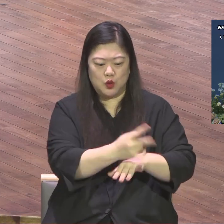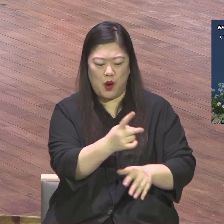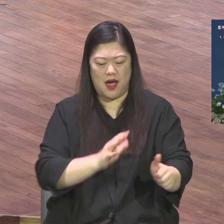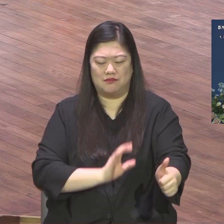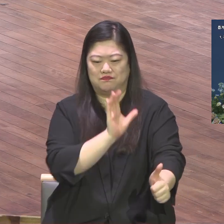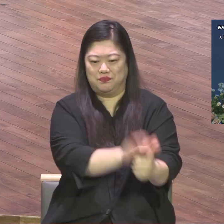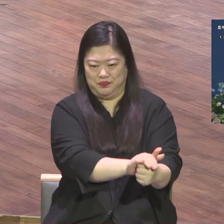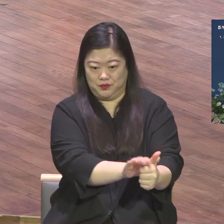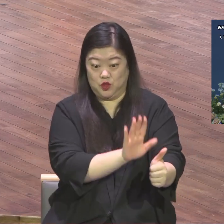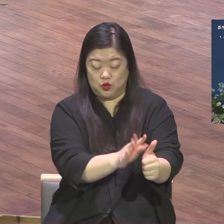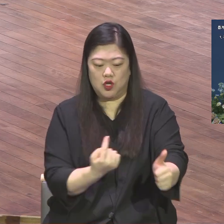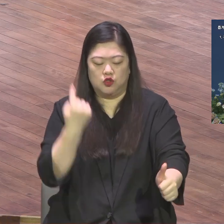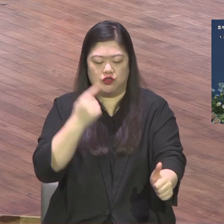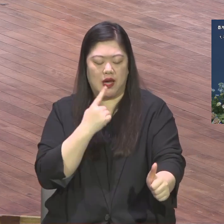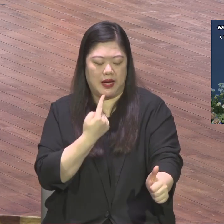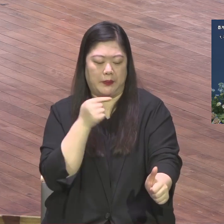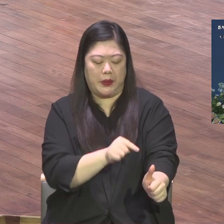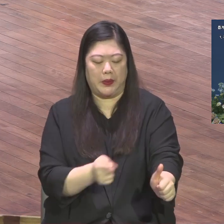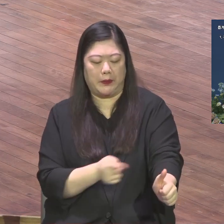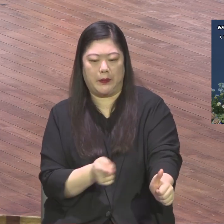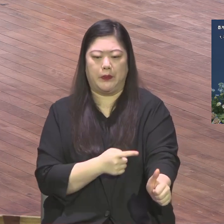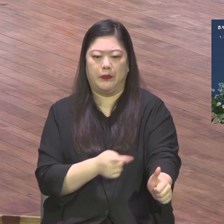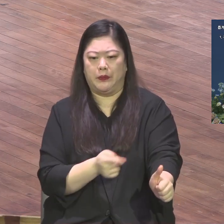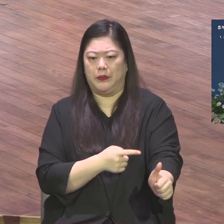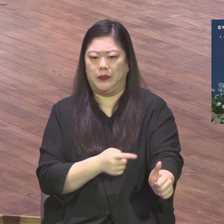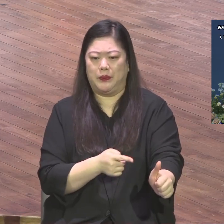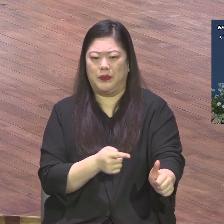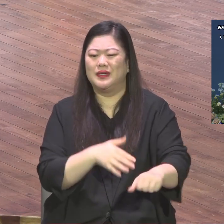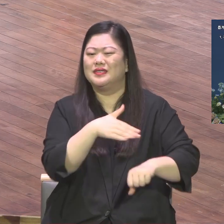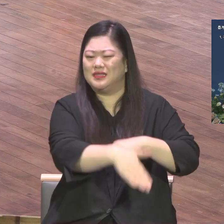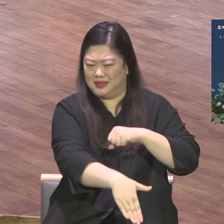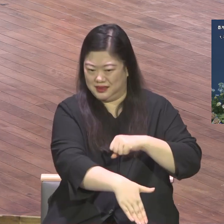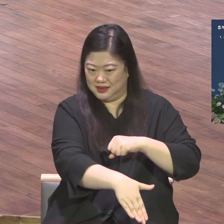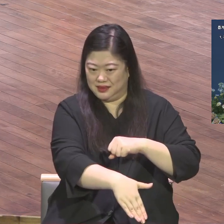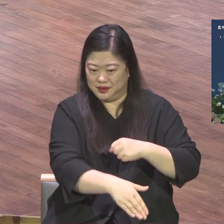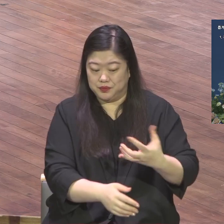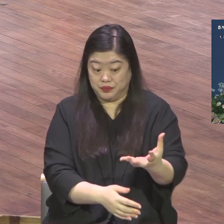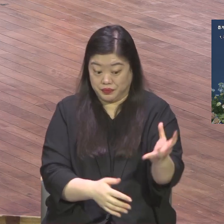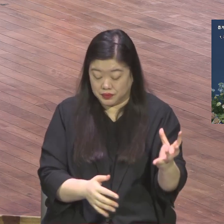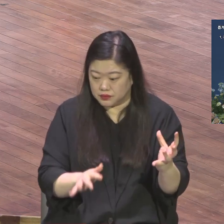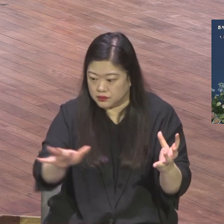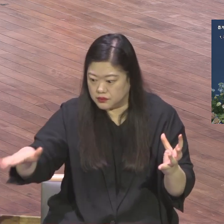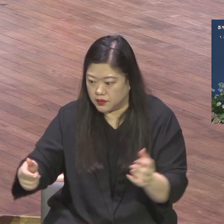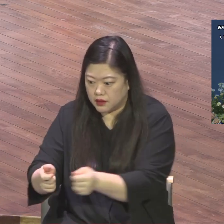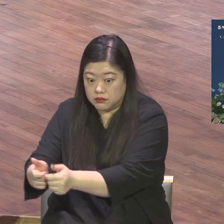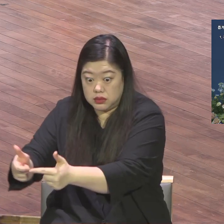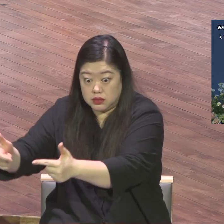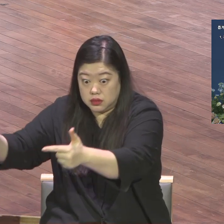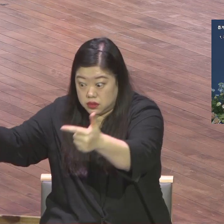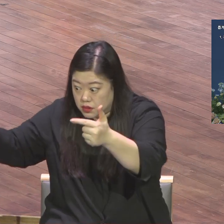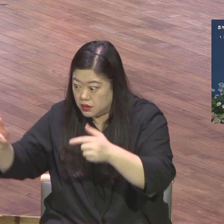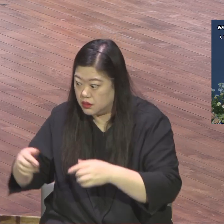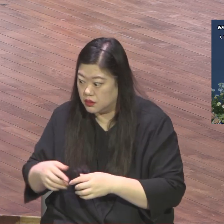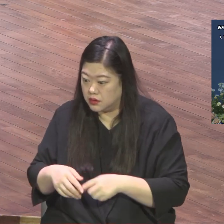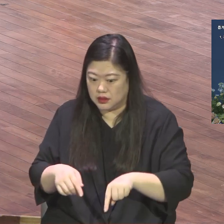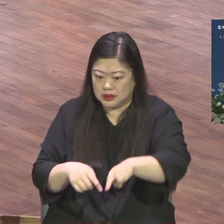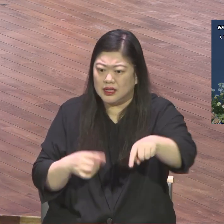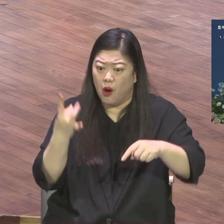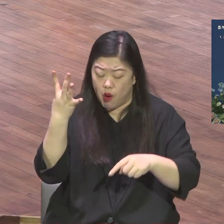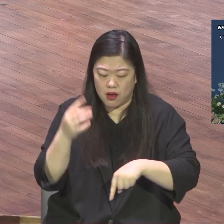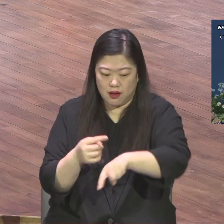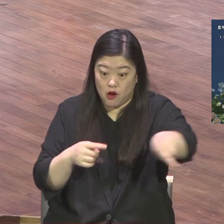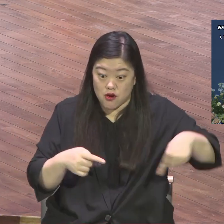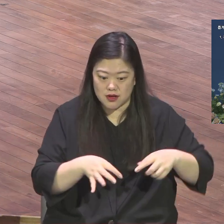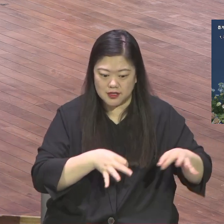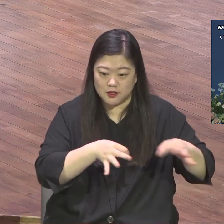높은 지위였어요. 그리고 사두개인들은 유대의 한 종파였는데 당시 정치, 경제